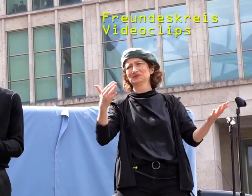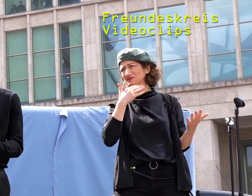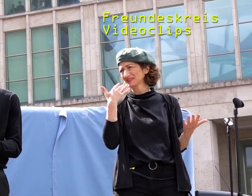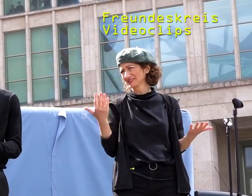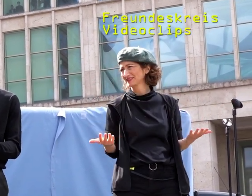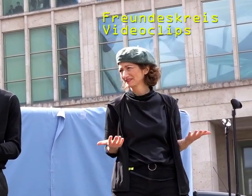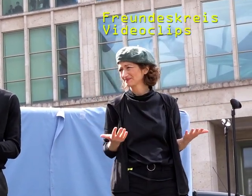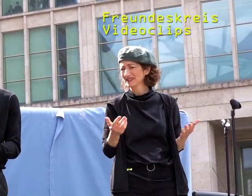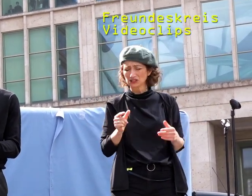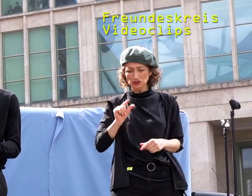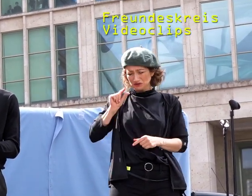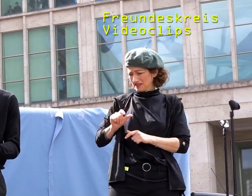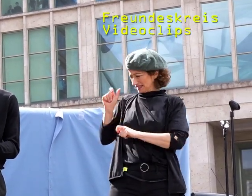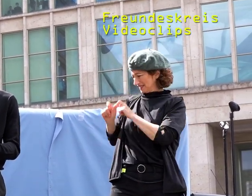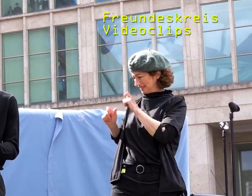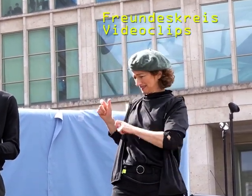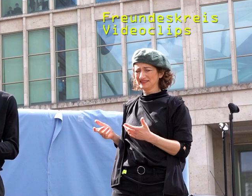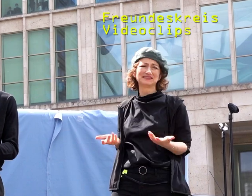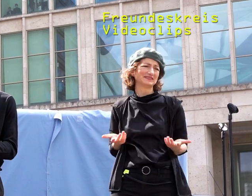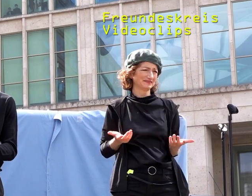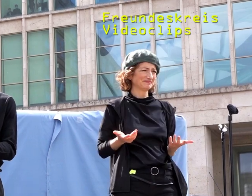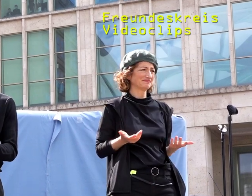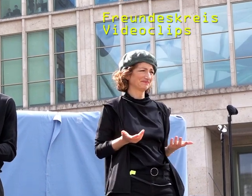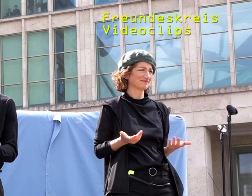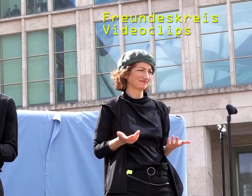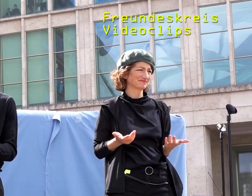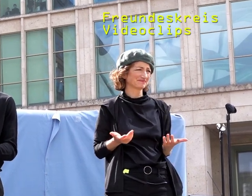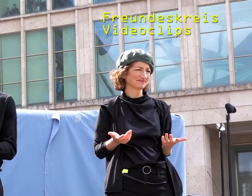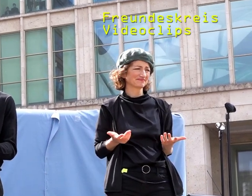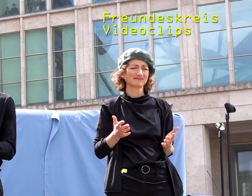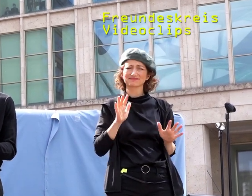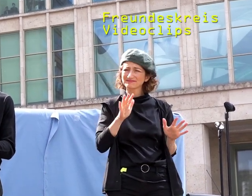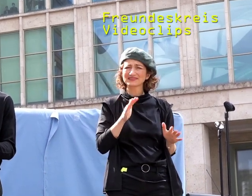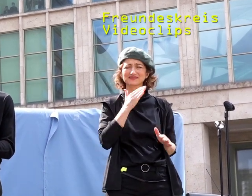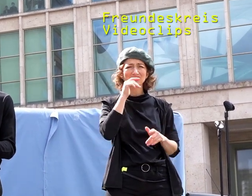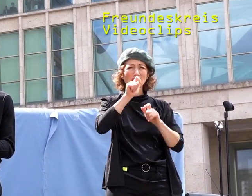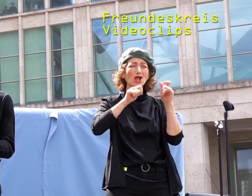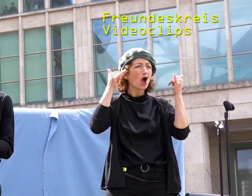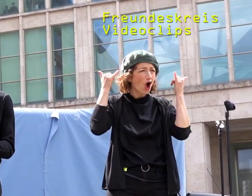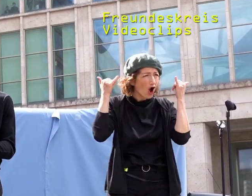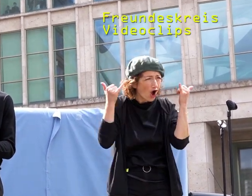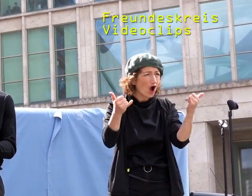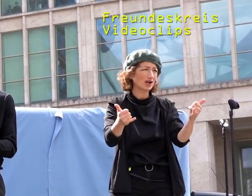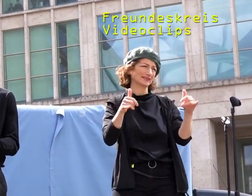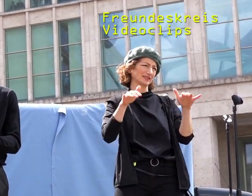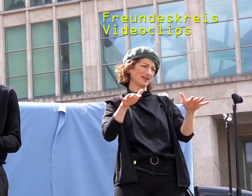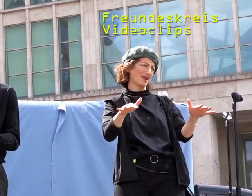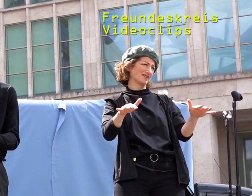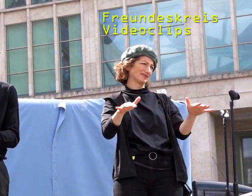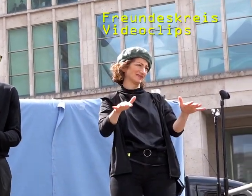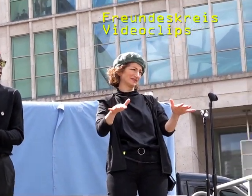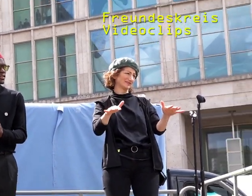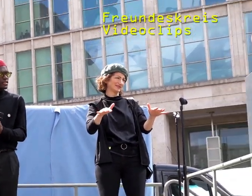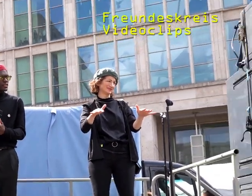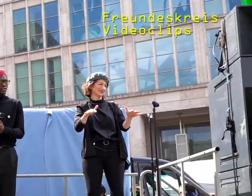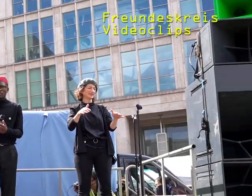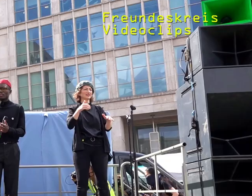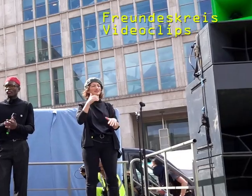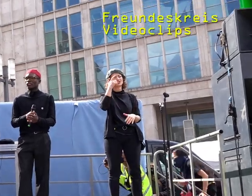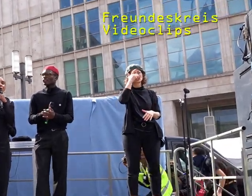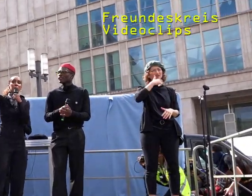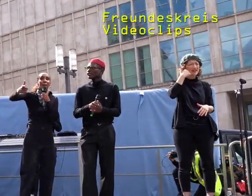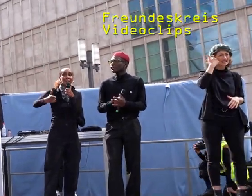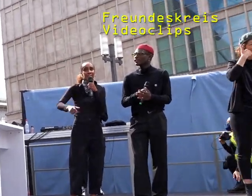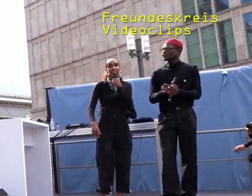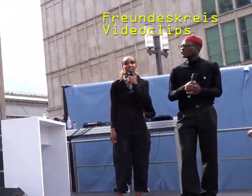euch bisher zuhören. Aber all die Leute, die heute hier sind, die schwarzen